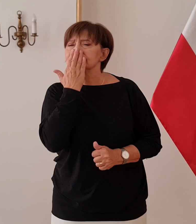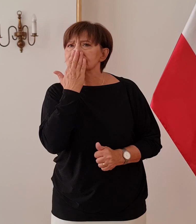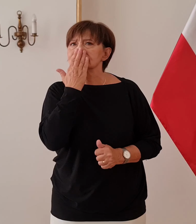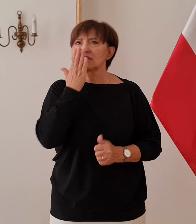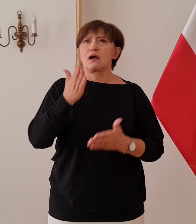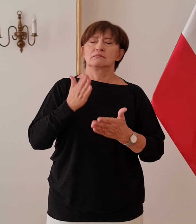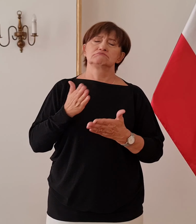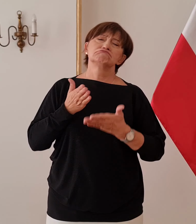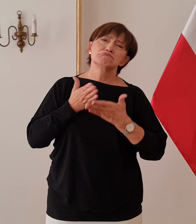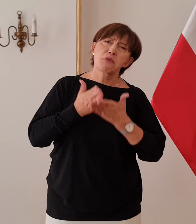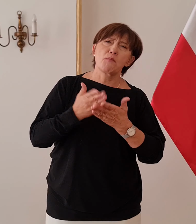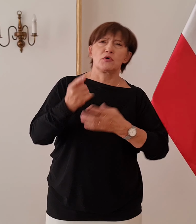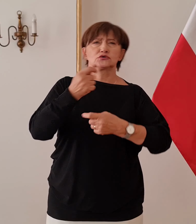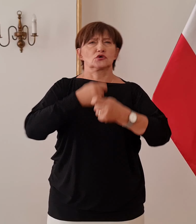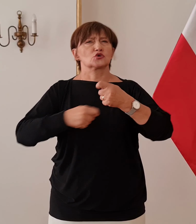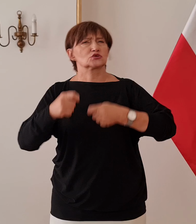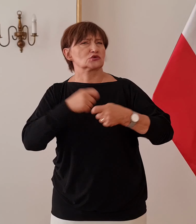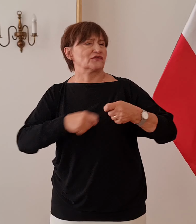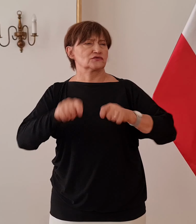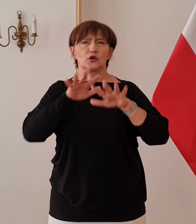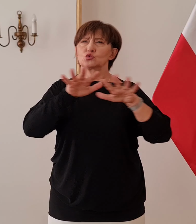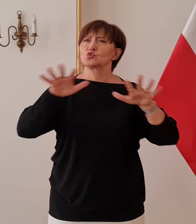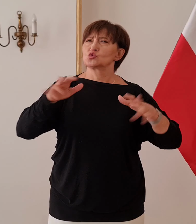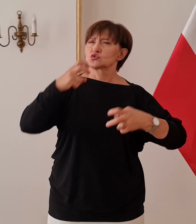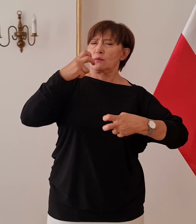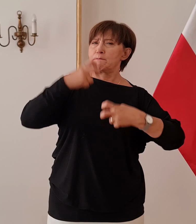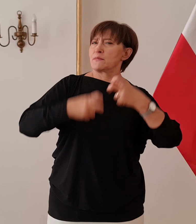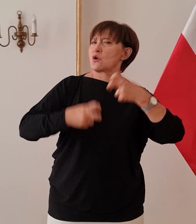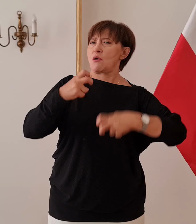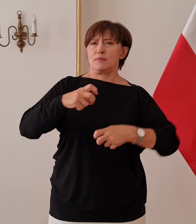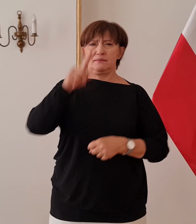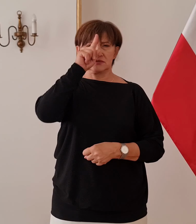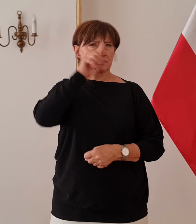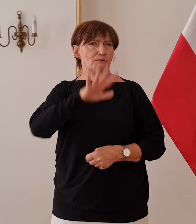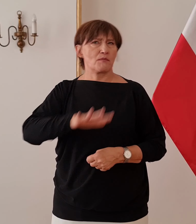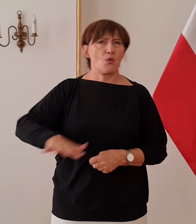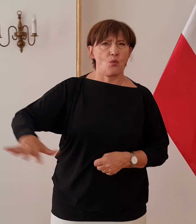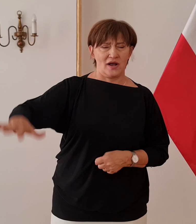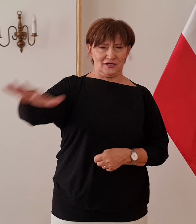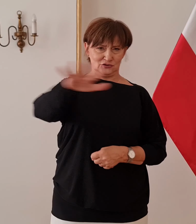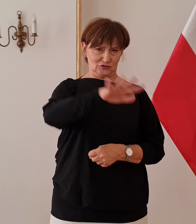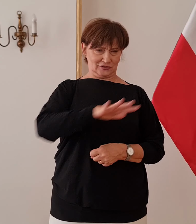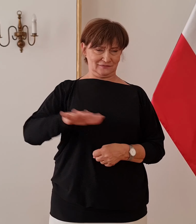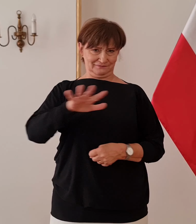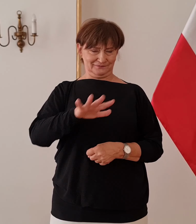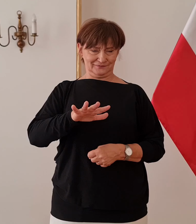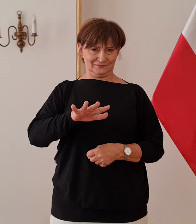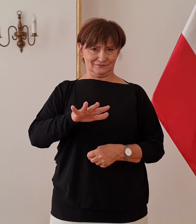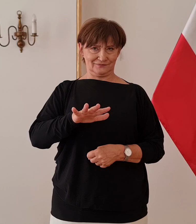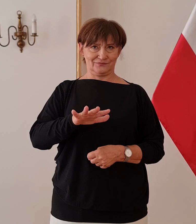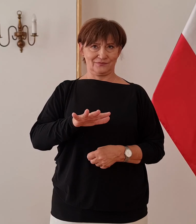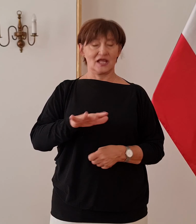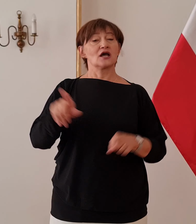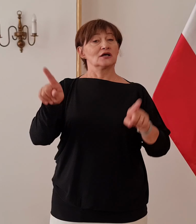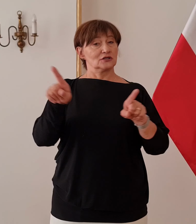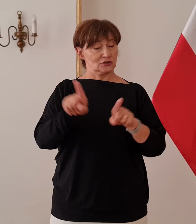dotyczące rozwiązywania szeroko pojętych problemów społecznych oraz